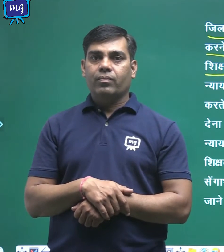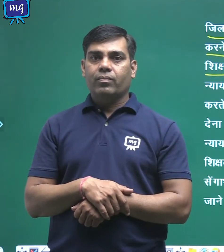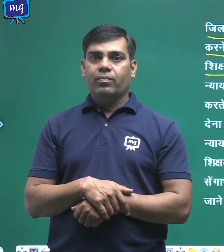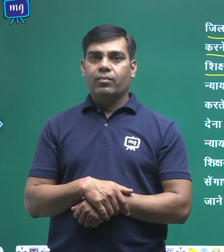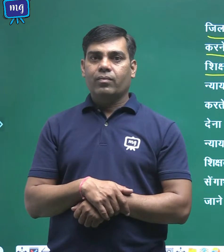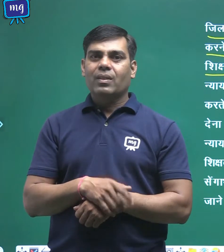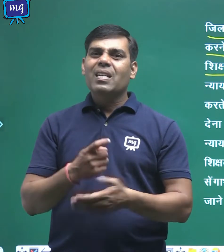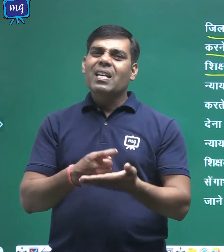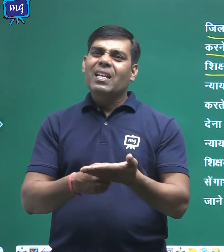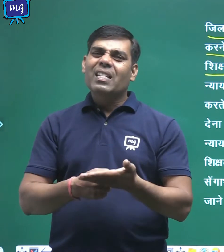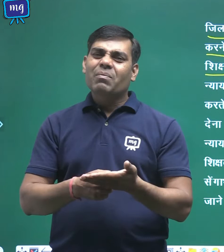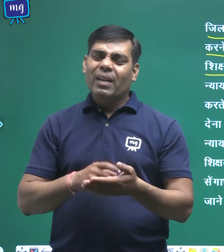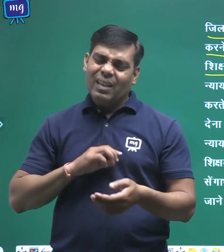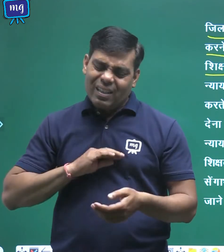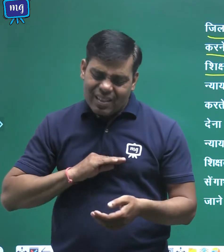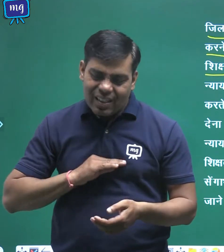विनम्रता से